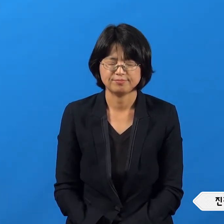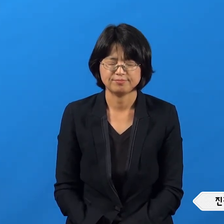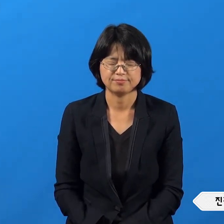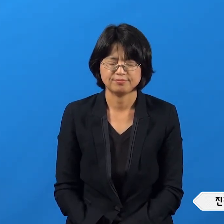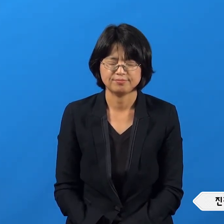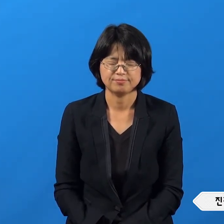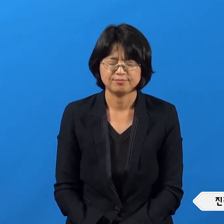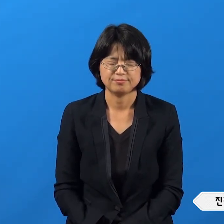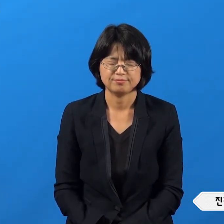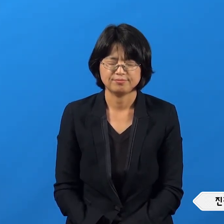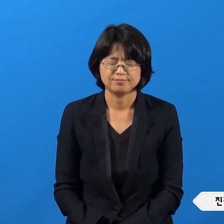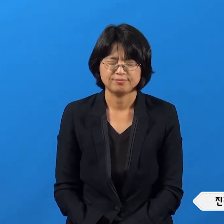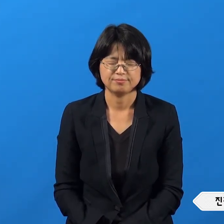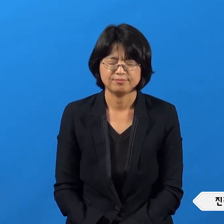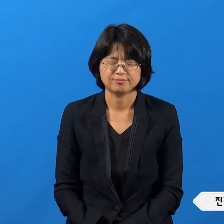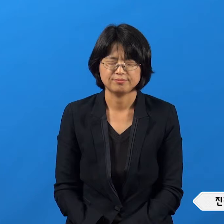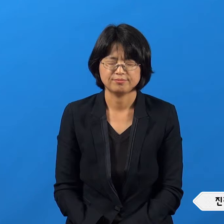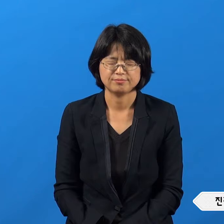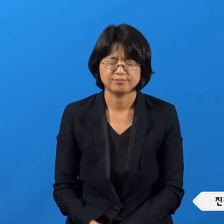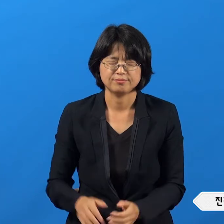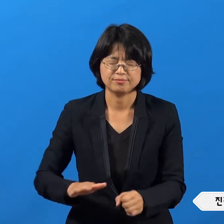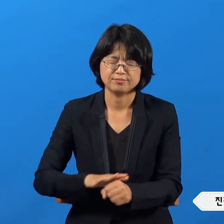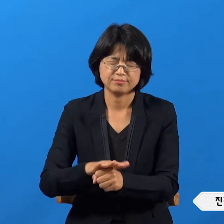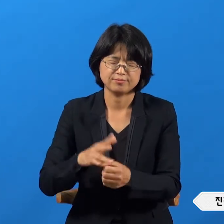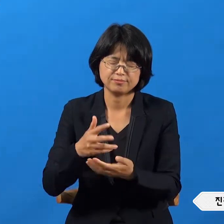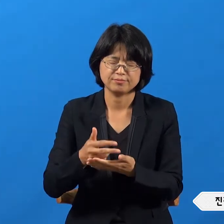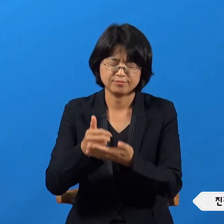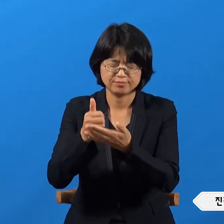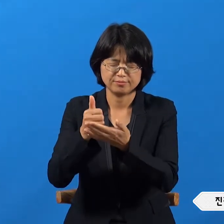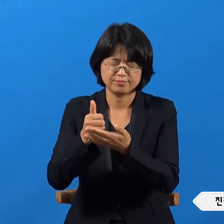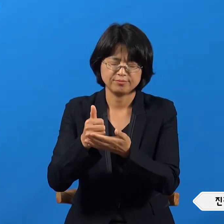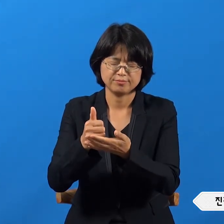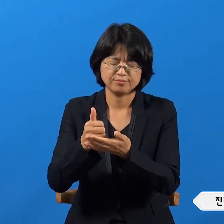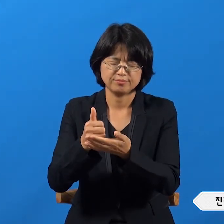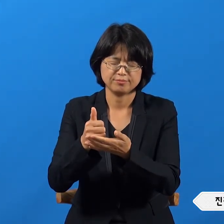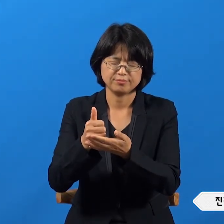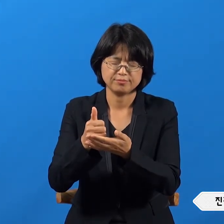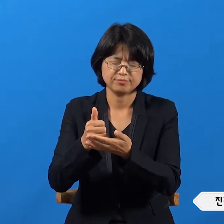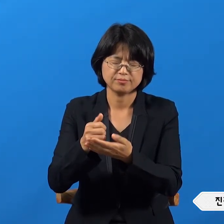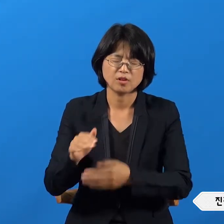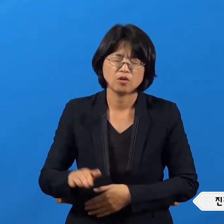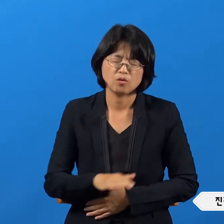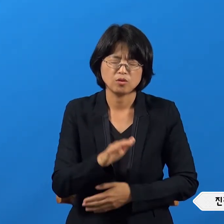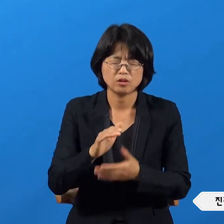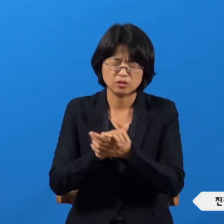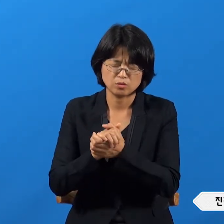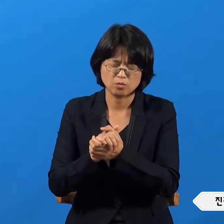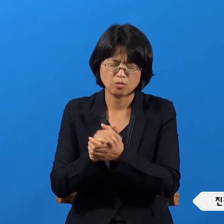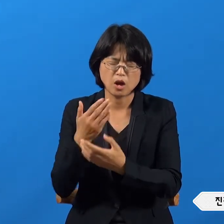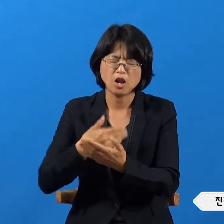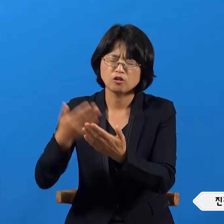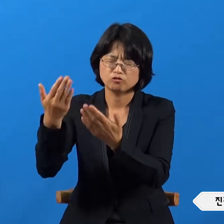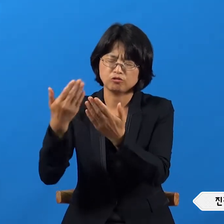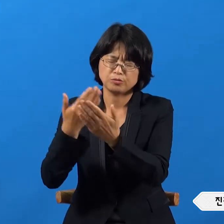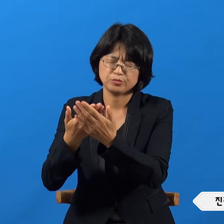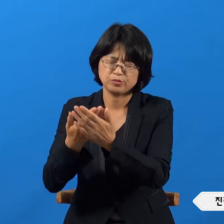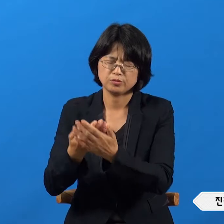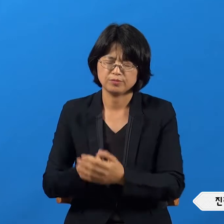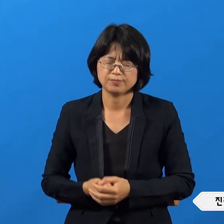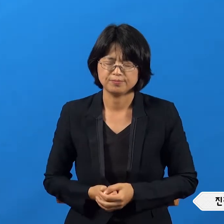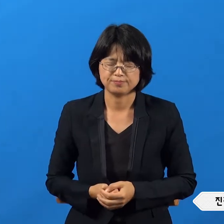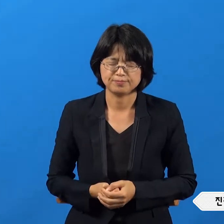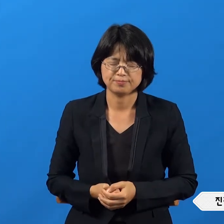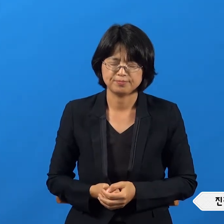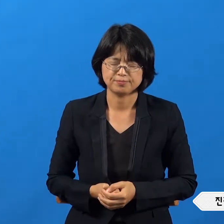사랑의 주님, 우리에게 기도를 가르쳐 주옵소서. 기도의 골방에서 주님을 만날 수